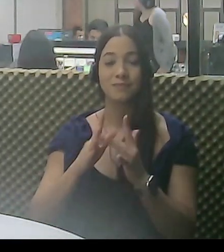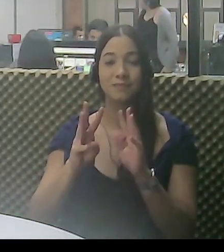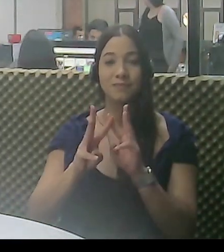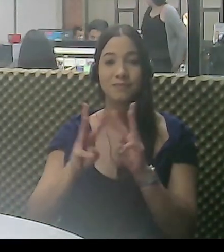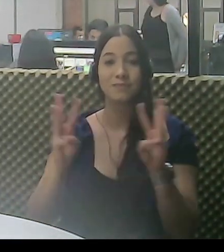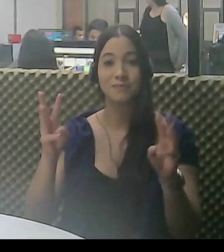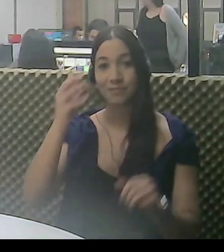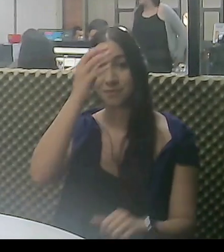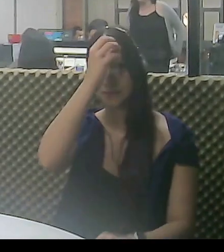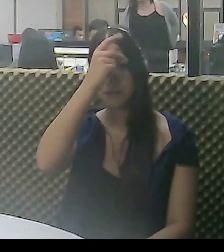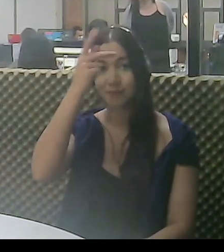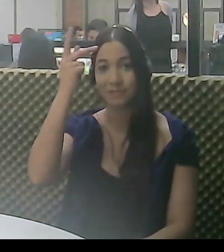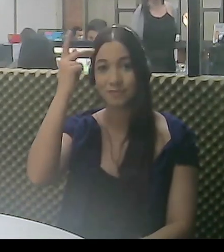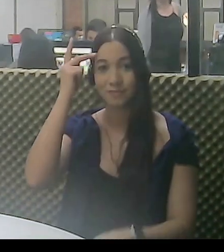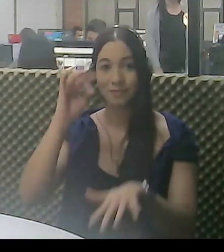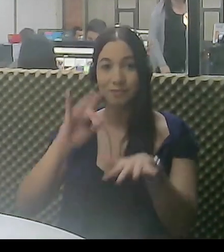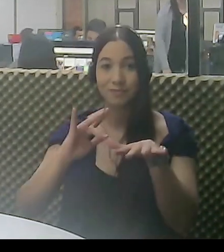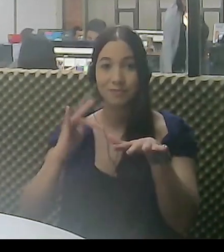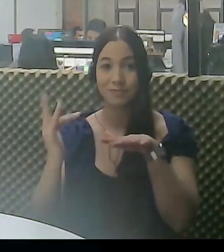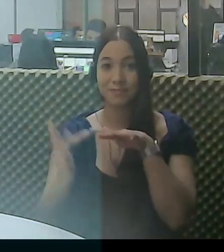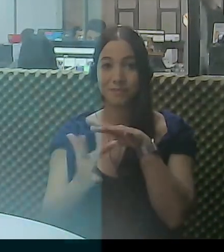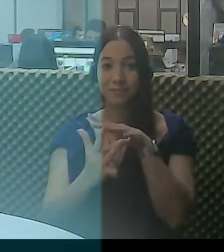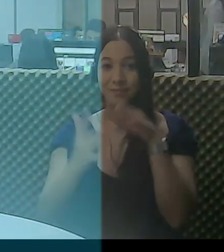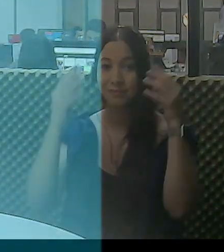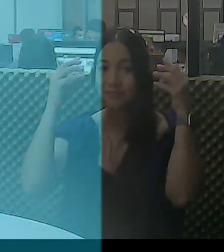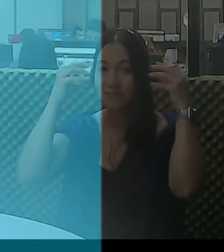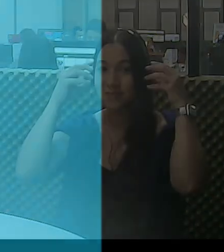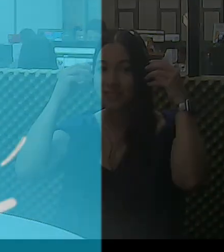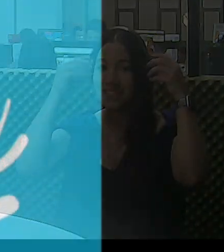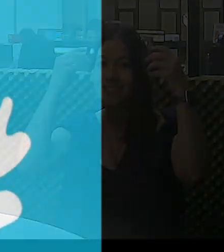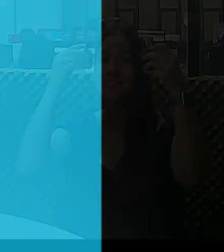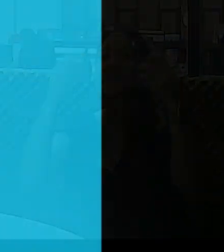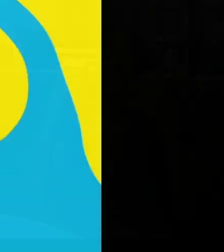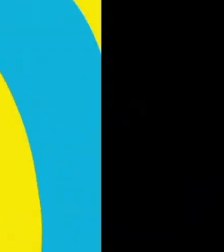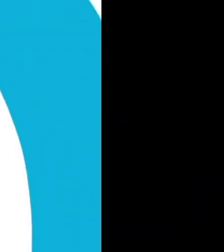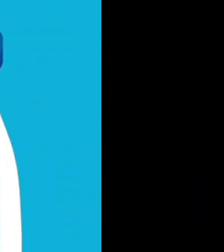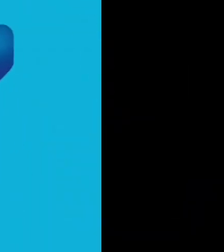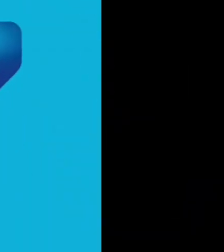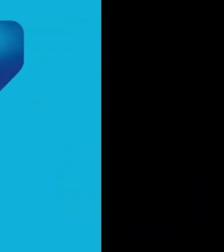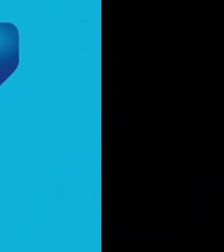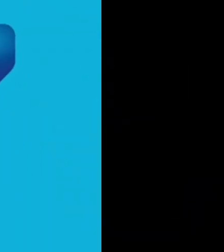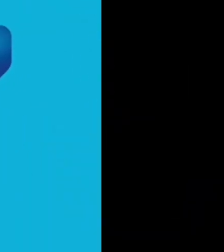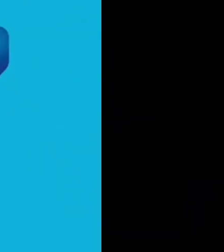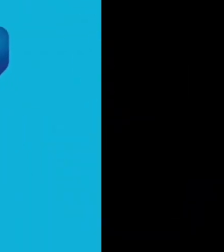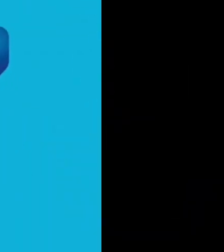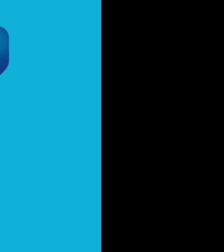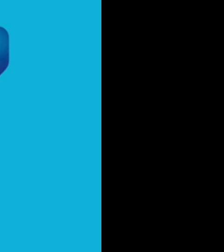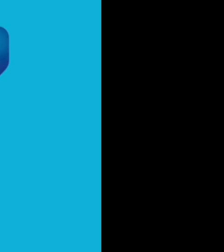Continue conosco no portal da Prefeitura e nas redes sociais.